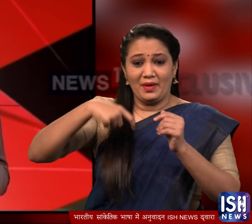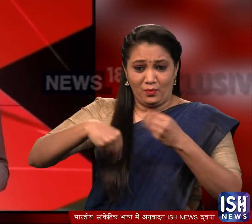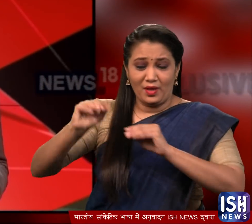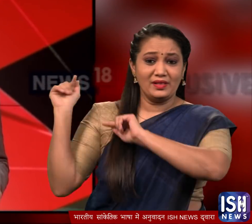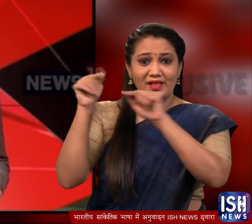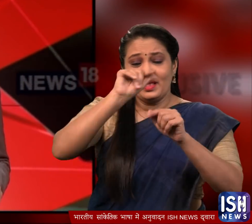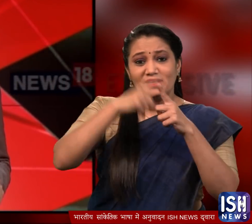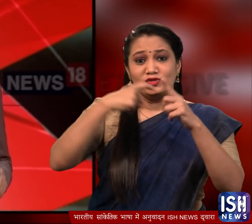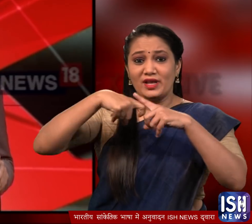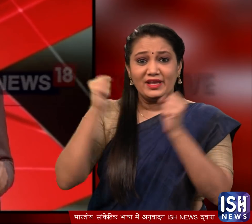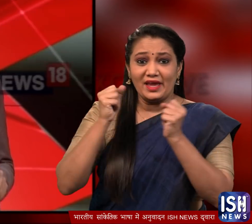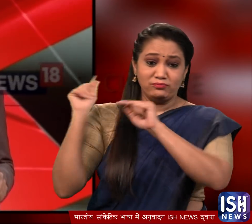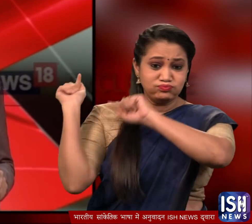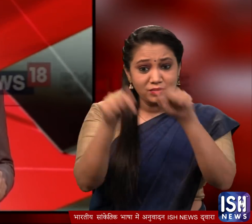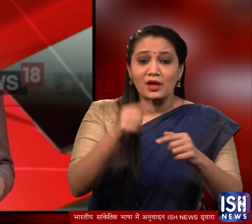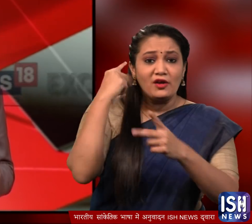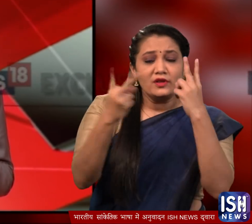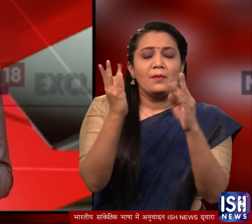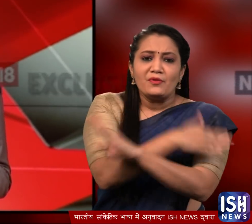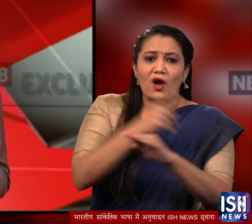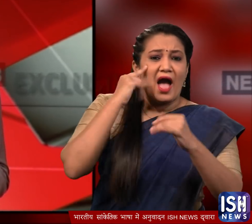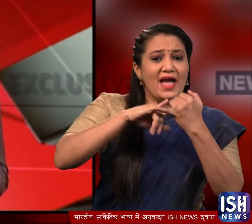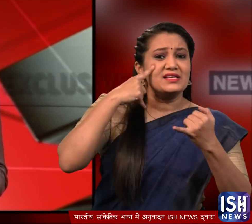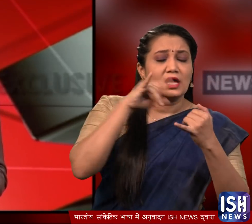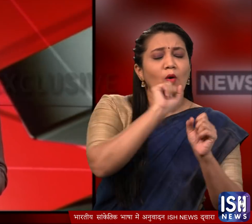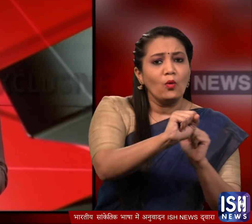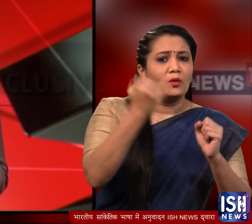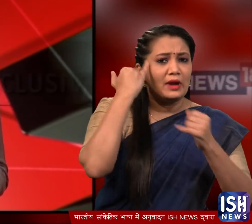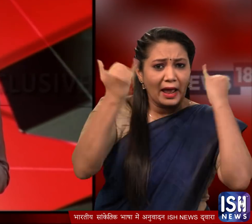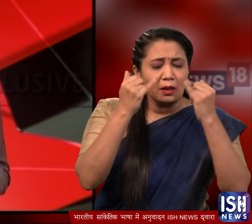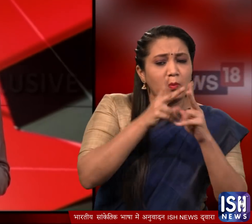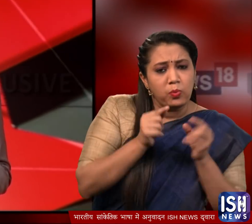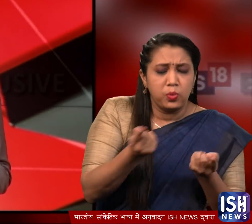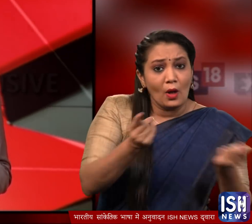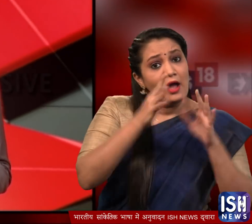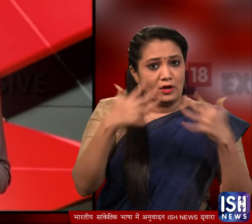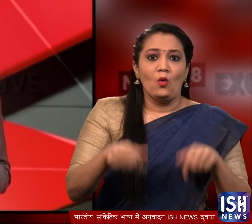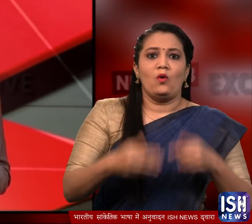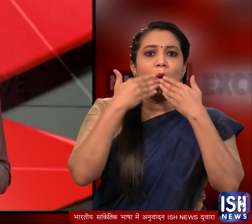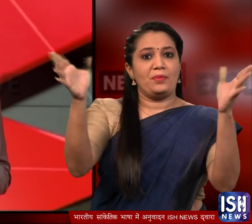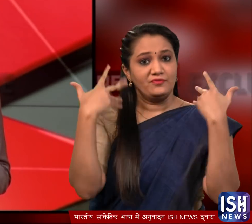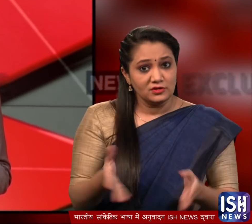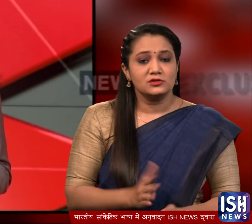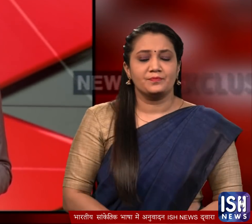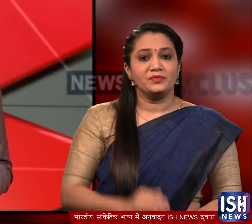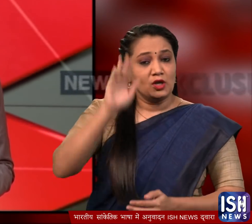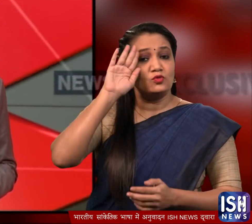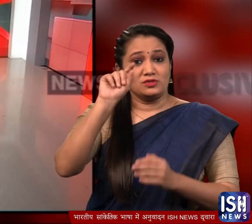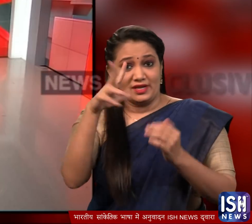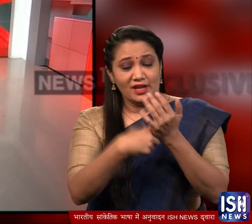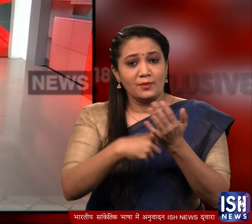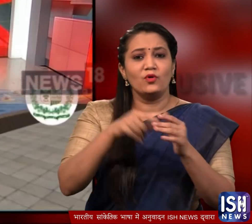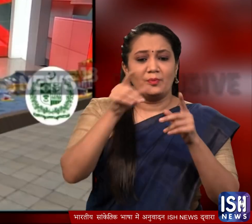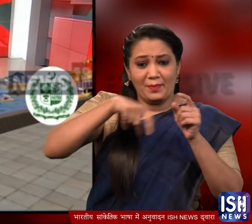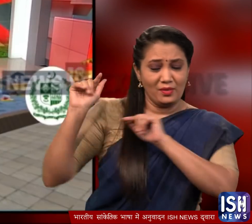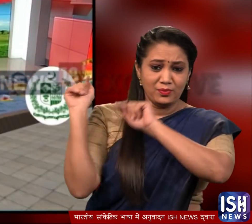के जम्मू कश्मीर दौरे पर पाकिस्तानी खुफिया एजेंसी ISI के प्रोपेगेंडा का पर्दाफाश हुआ। न्यूज़ 18 के आदित्य राज कौल की रिपोर्ट है